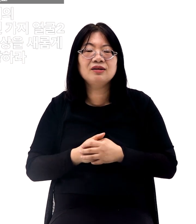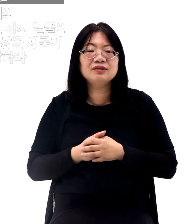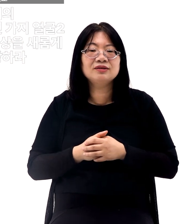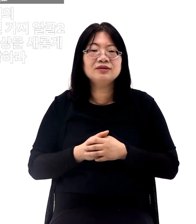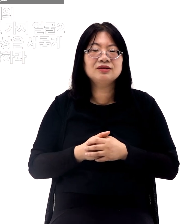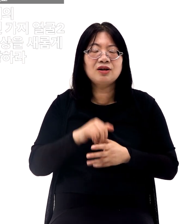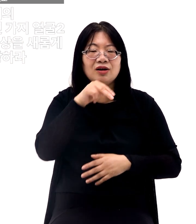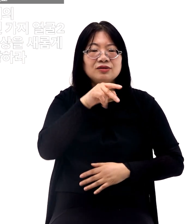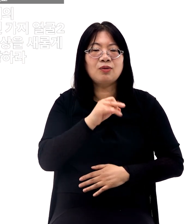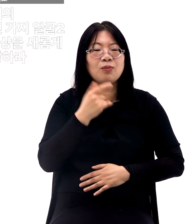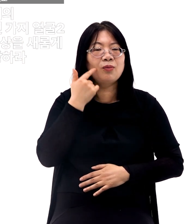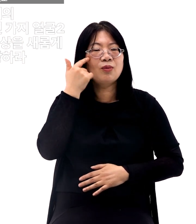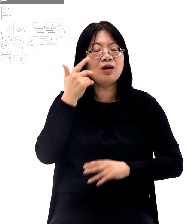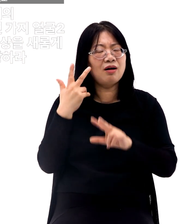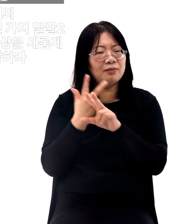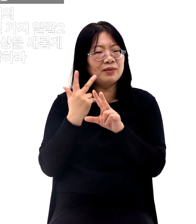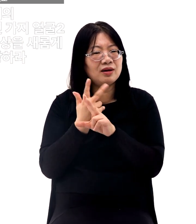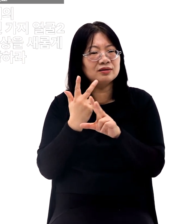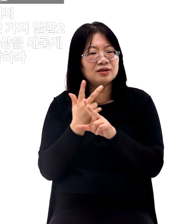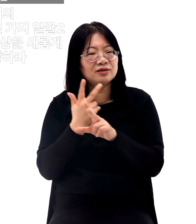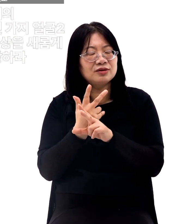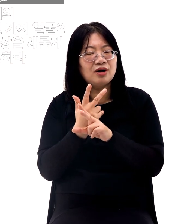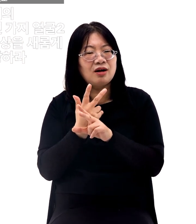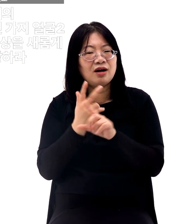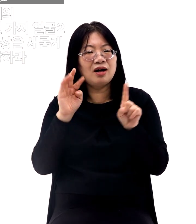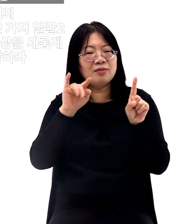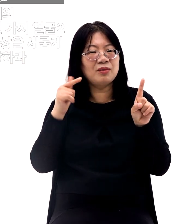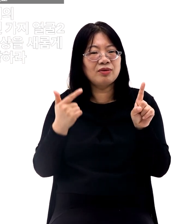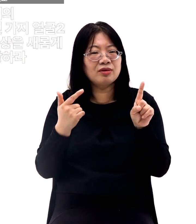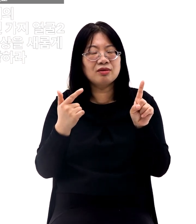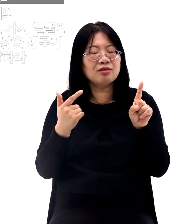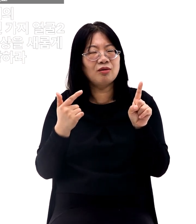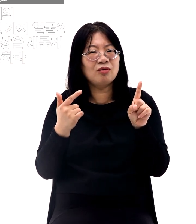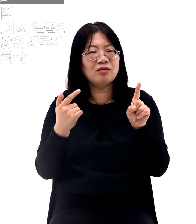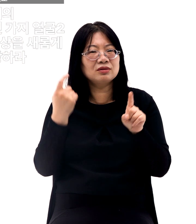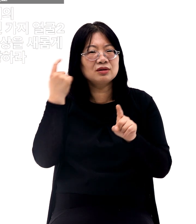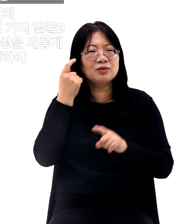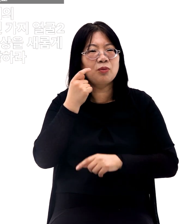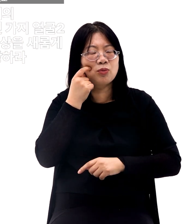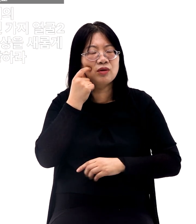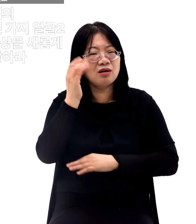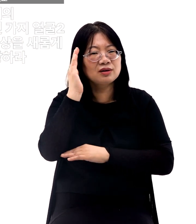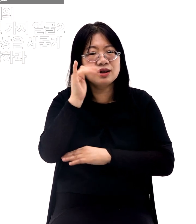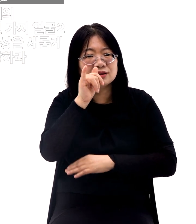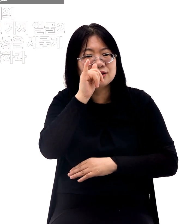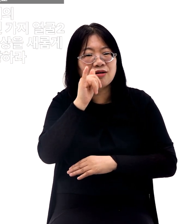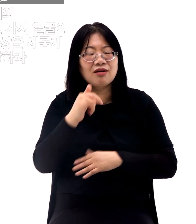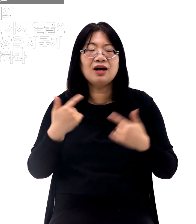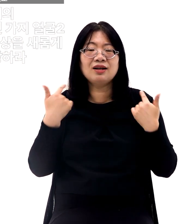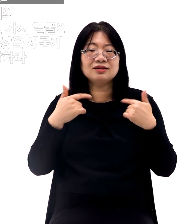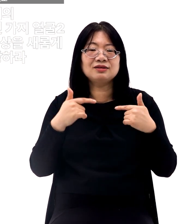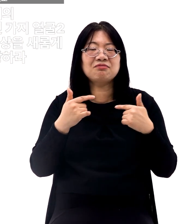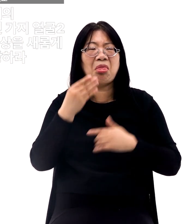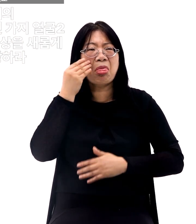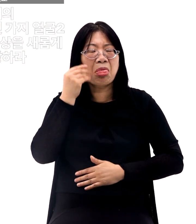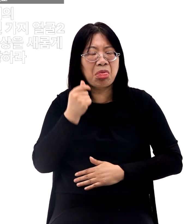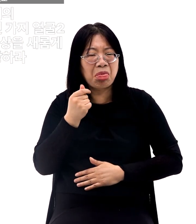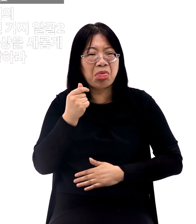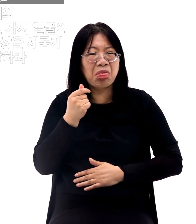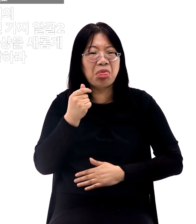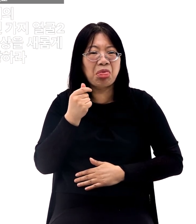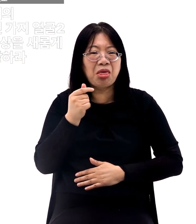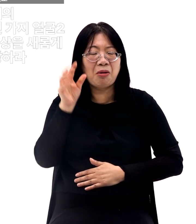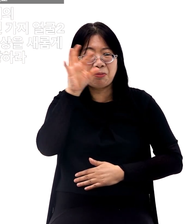송 목사가 매주 한 번도 듣도 보지 못한 얘기 합니까? 늘 그냥 하던 얘기 이렇게 돌려먹고